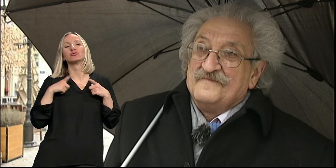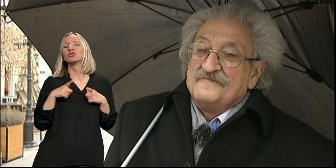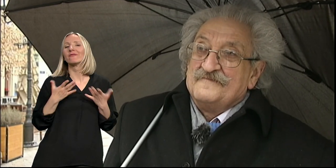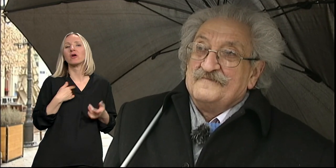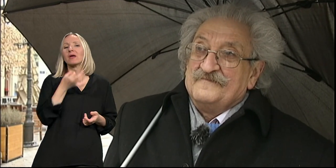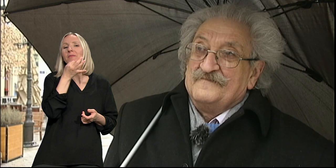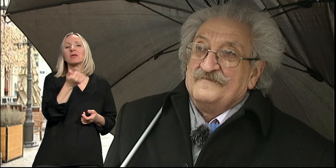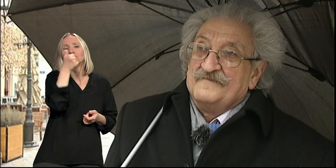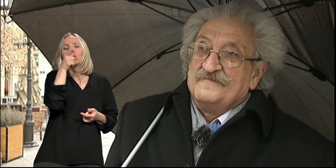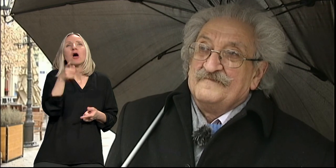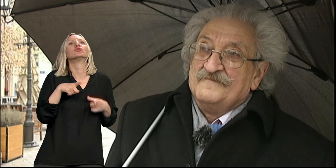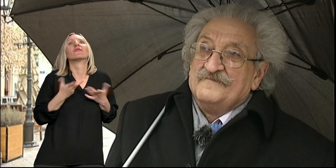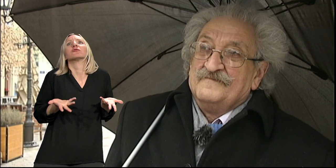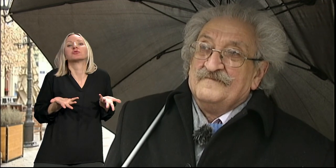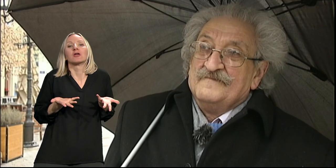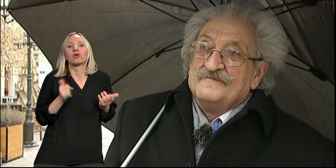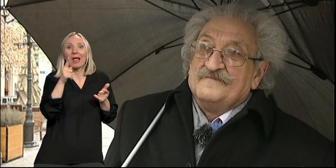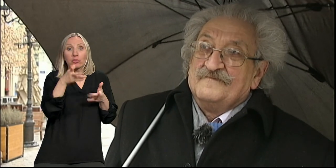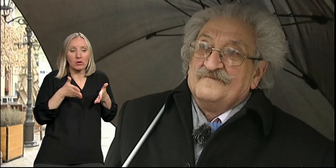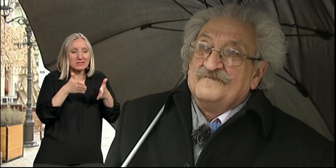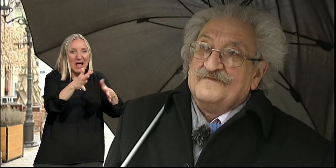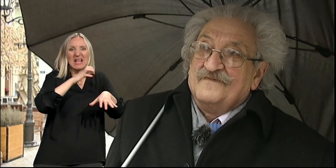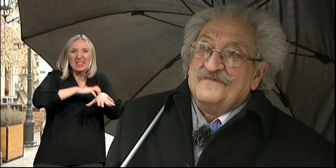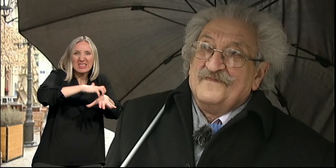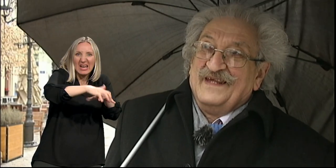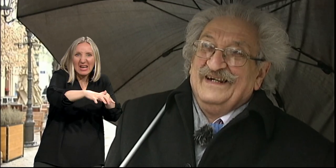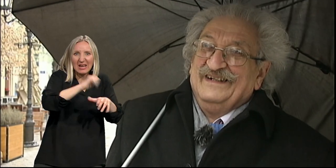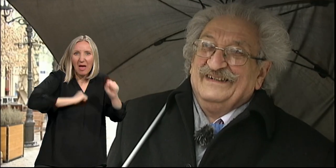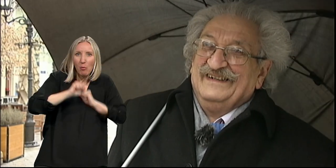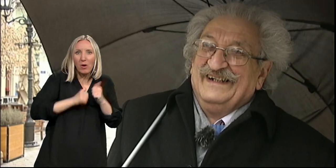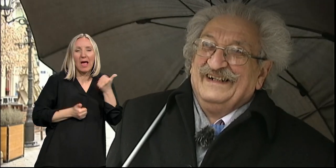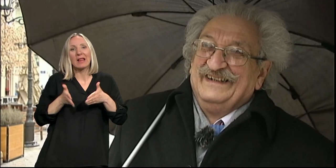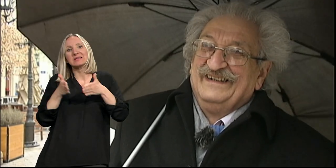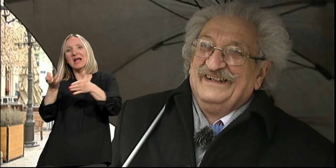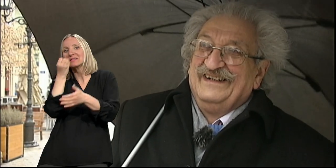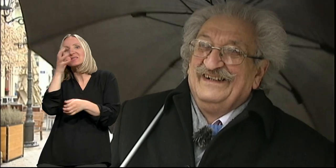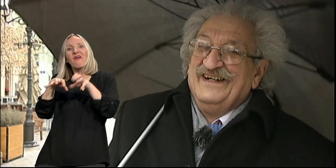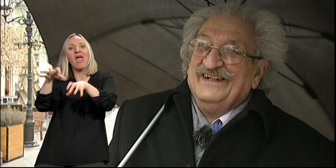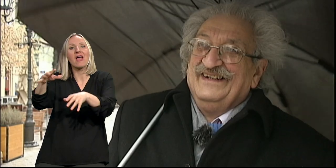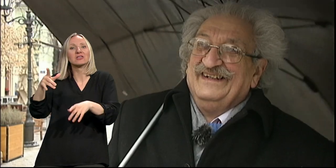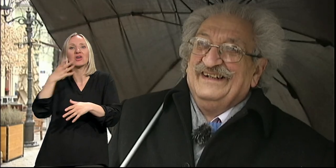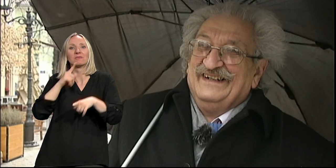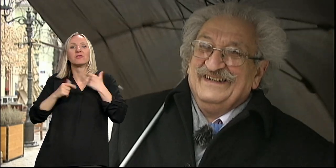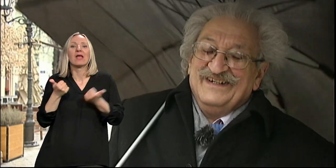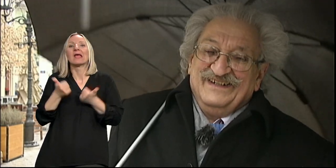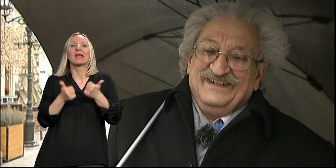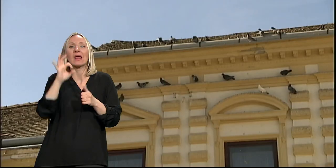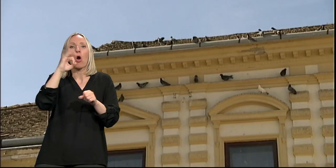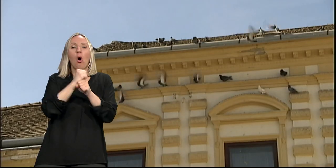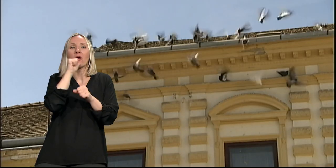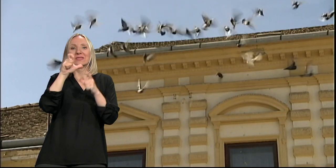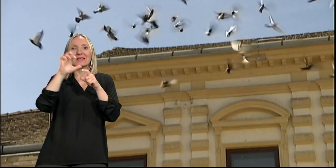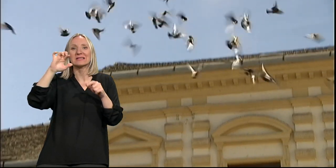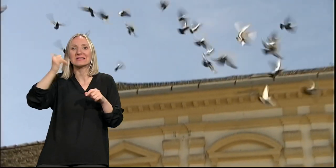šta je za vaš život? Je li to staza trnja, staza orhideja ili samo odiseja?